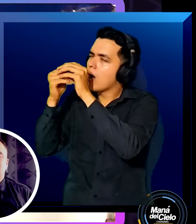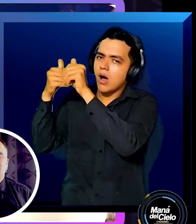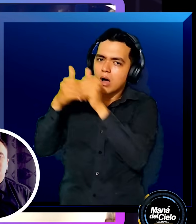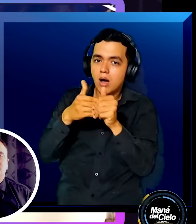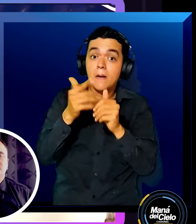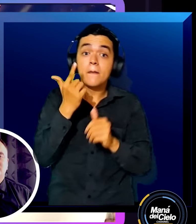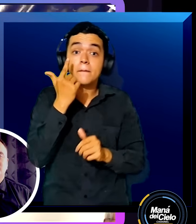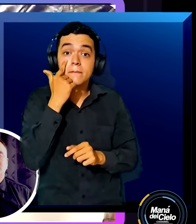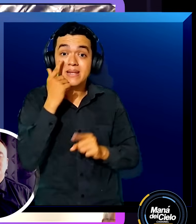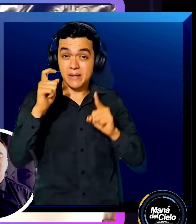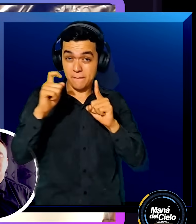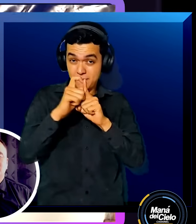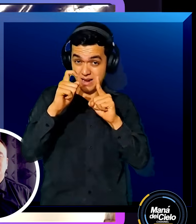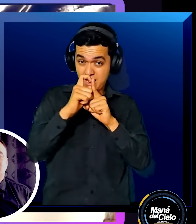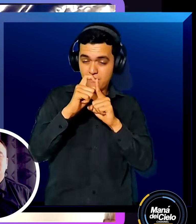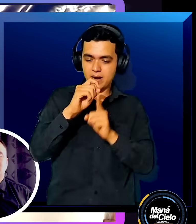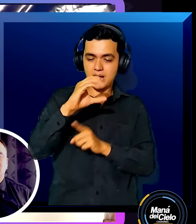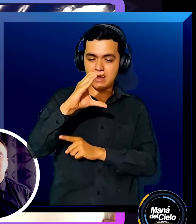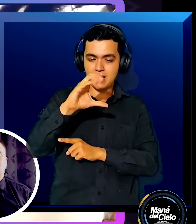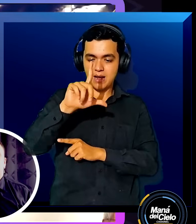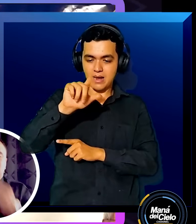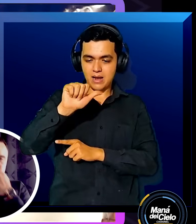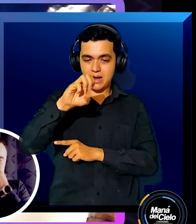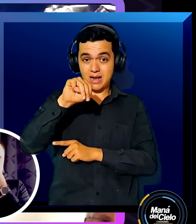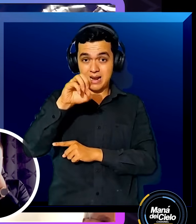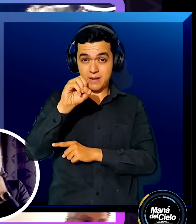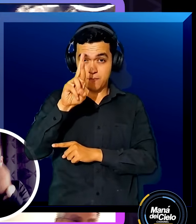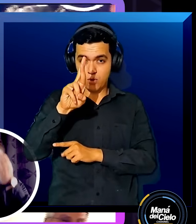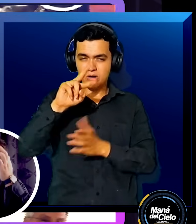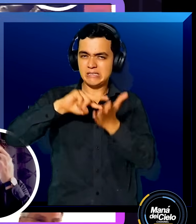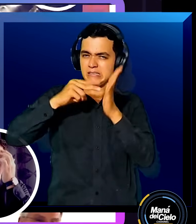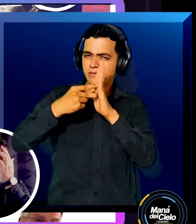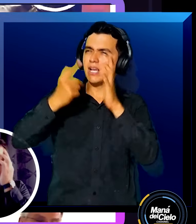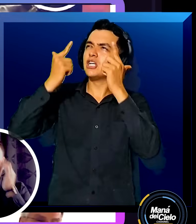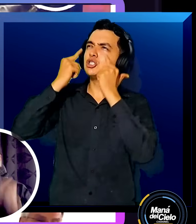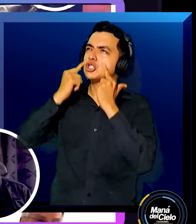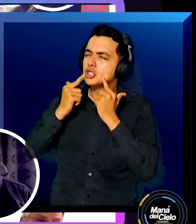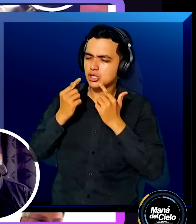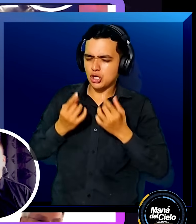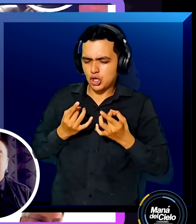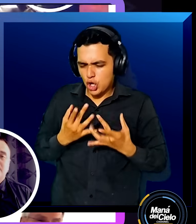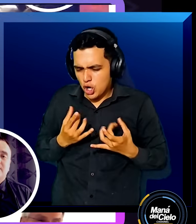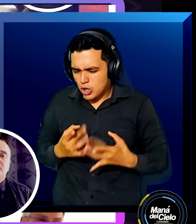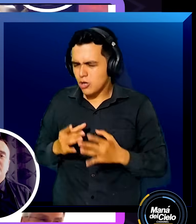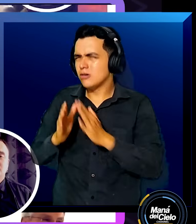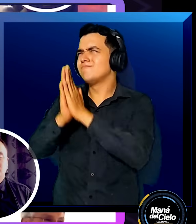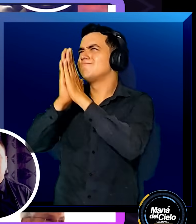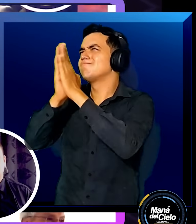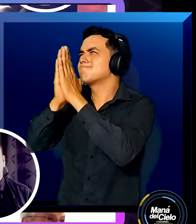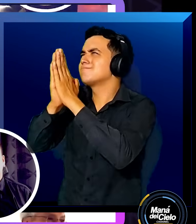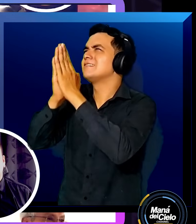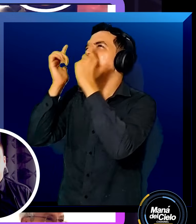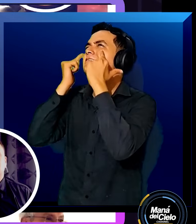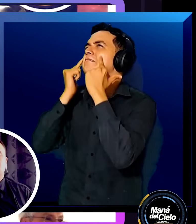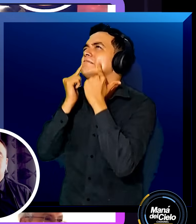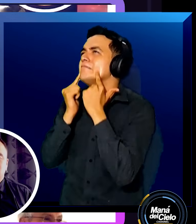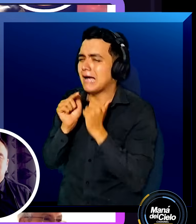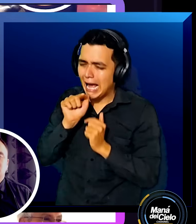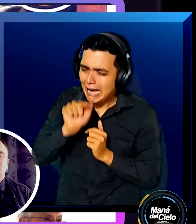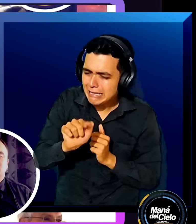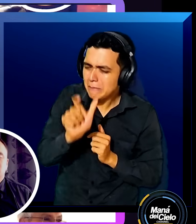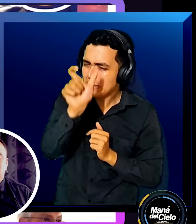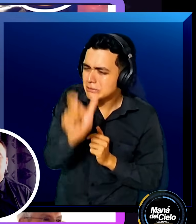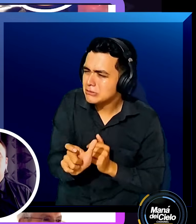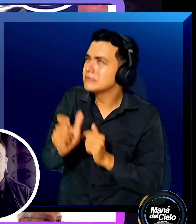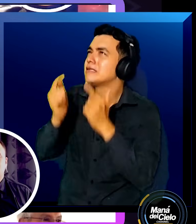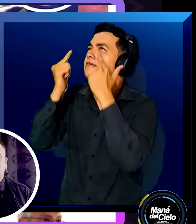muchacha como si fuera mi propia hija. Porque uno nunca orará tan fuerte por alguien como ora por los hijos, ¿verdad?